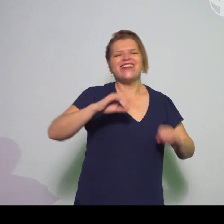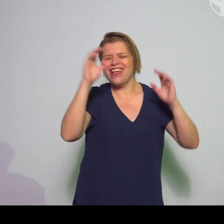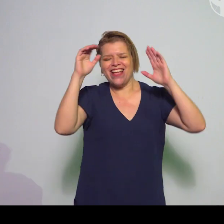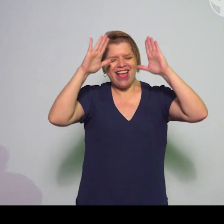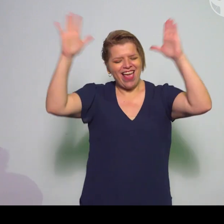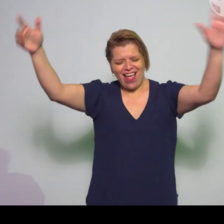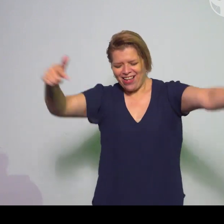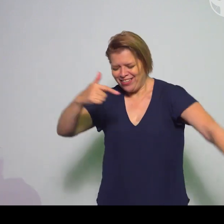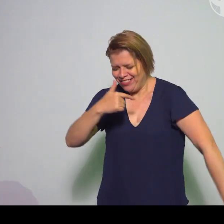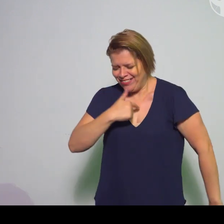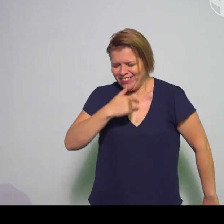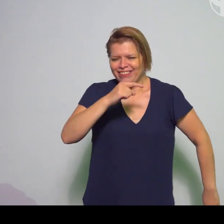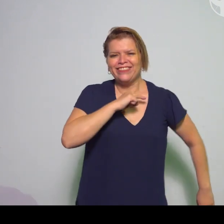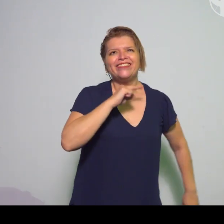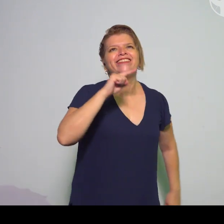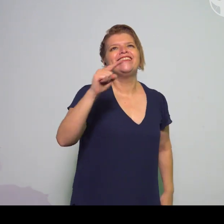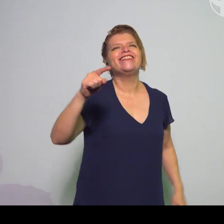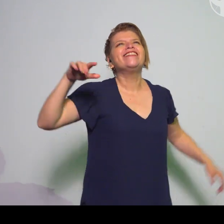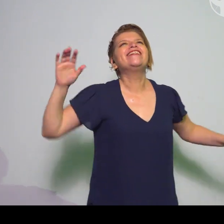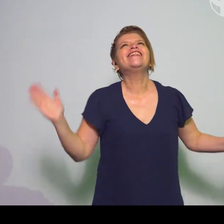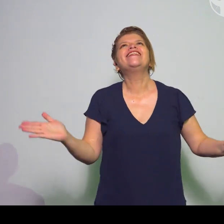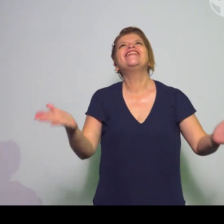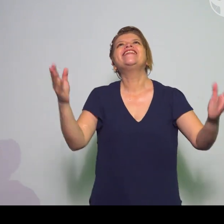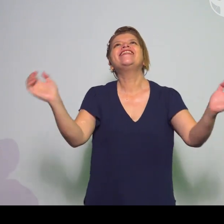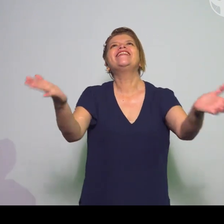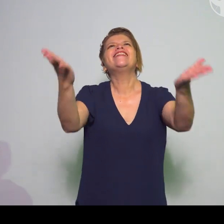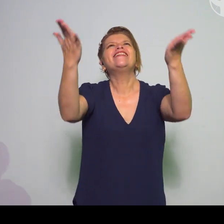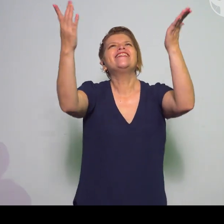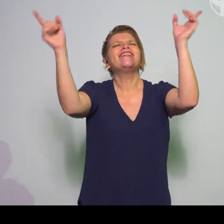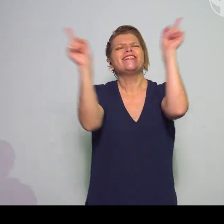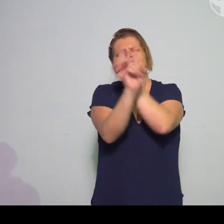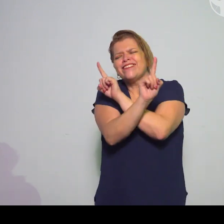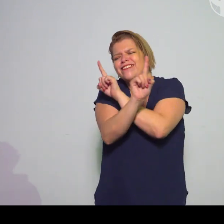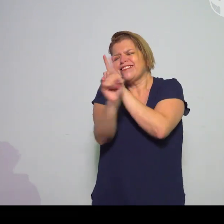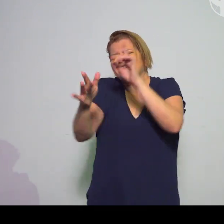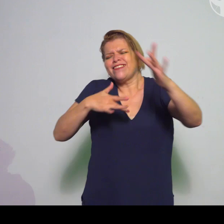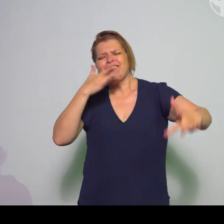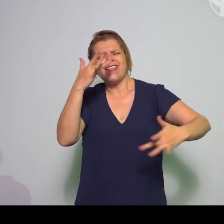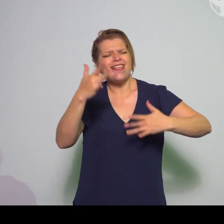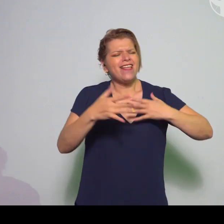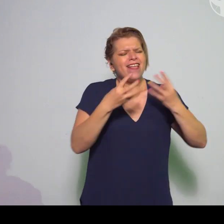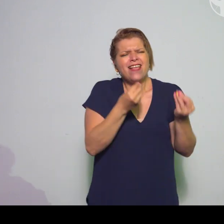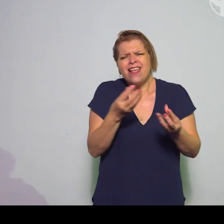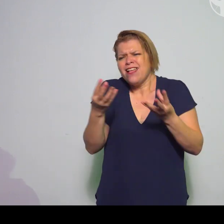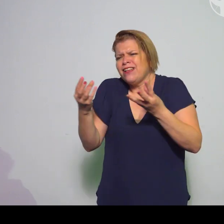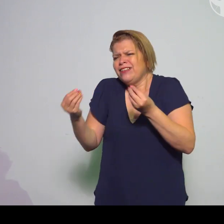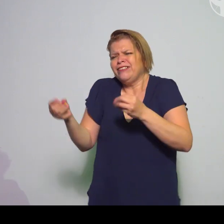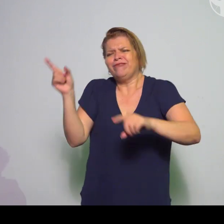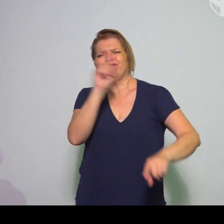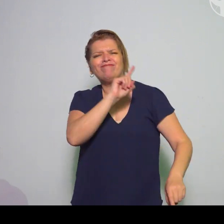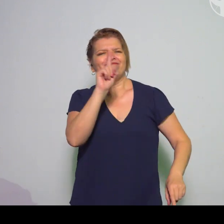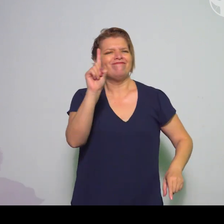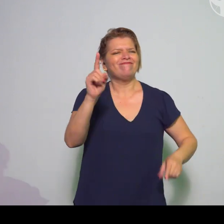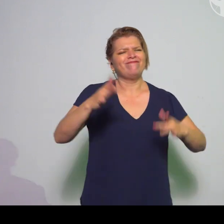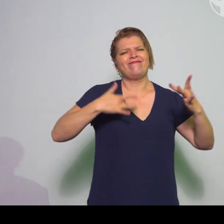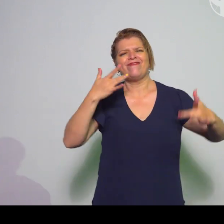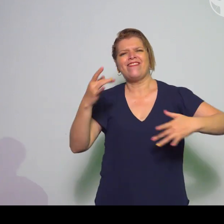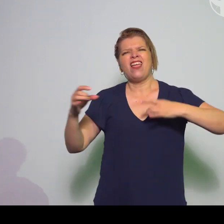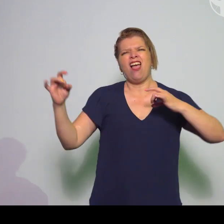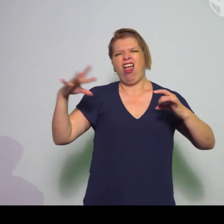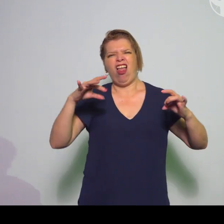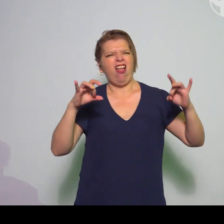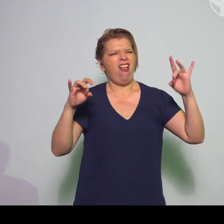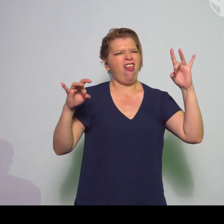el gran yo soy. No hay temor, no